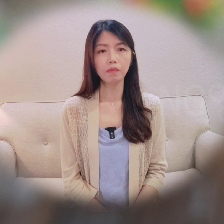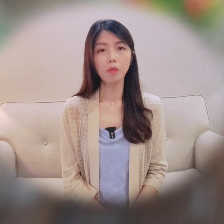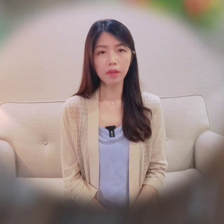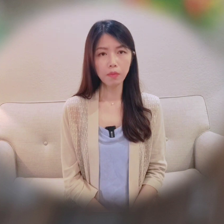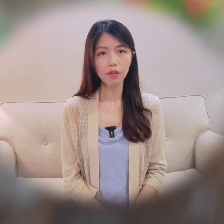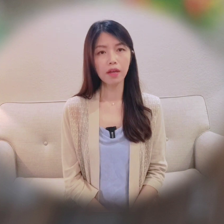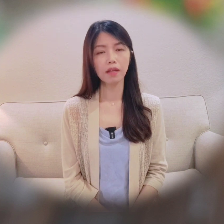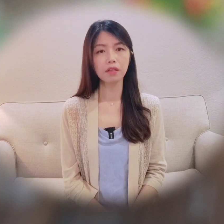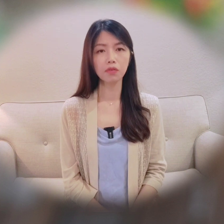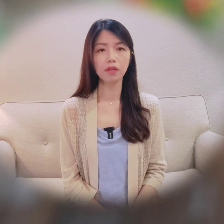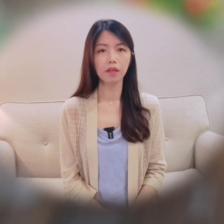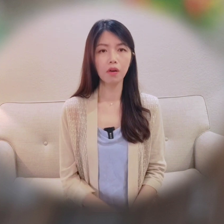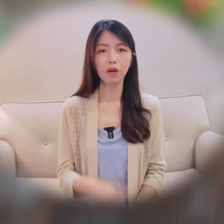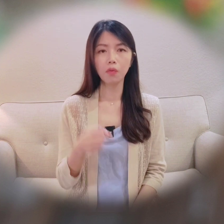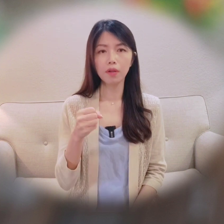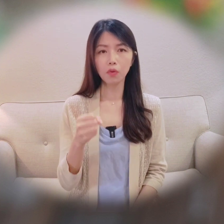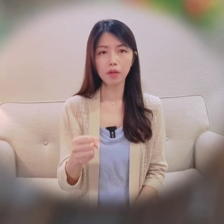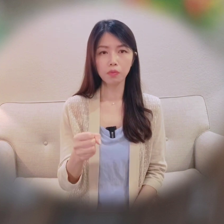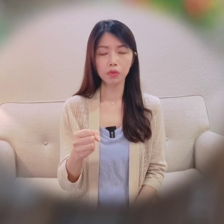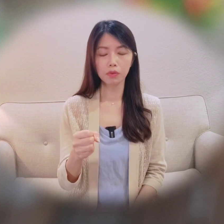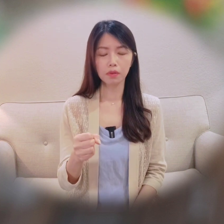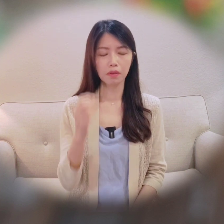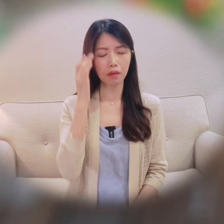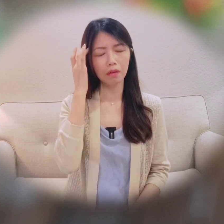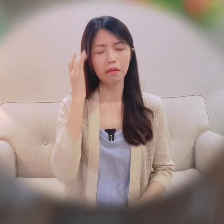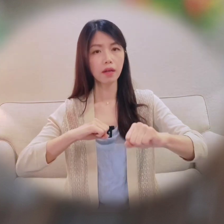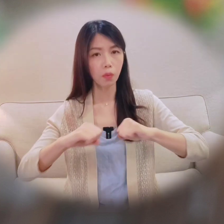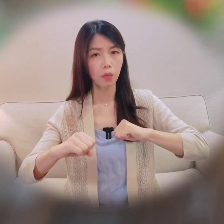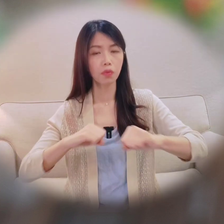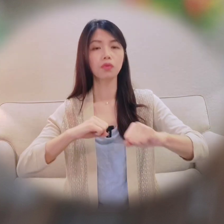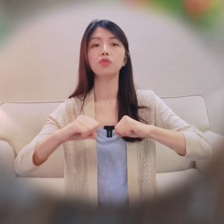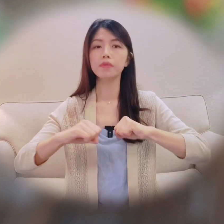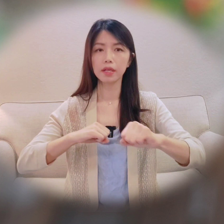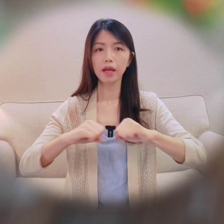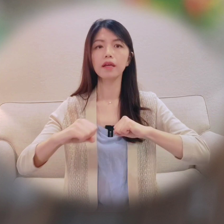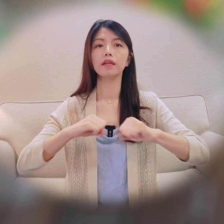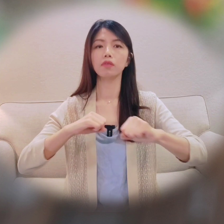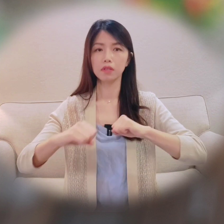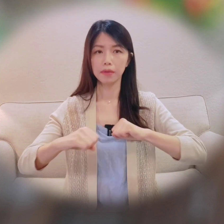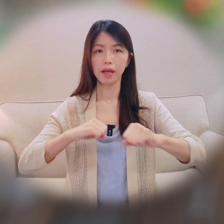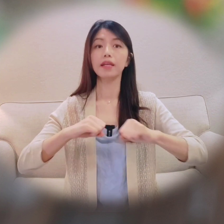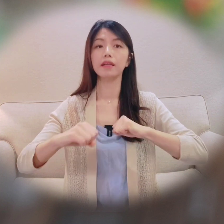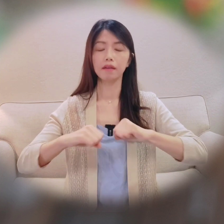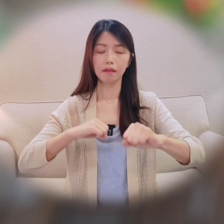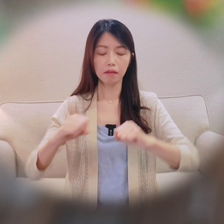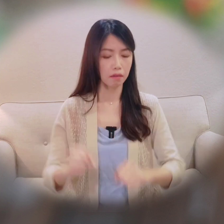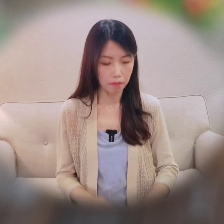인함, 뭐뭐 때문에 라는 수어는요, 왼손의 행동, 움직이다 이런